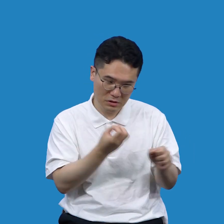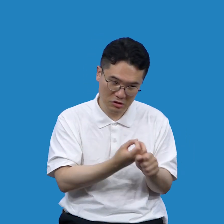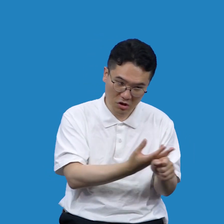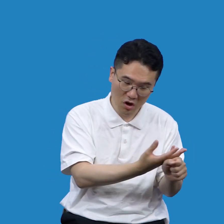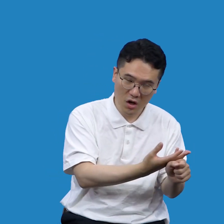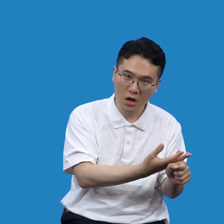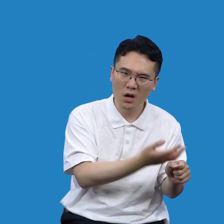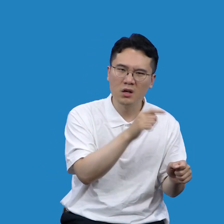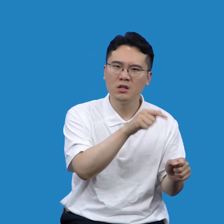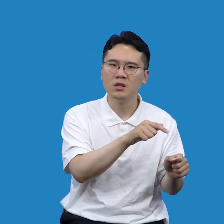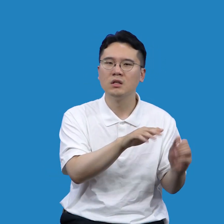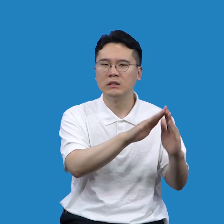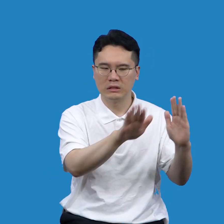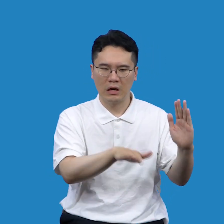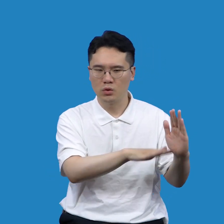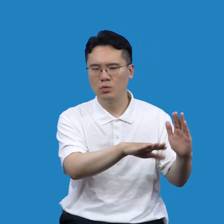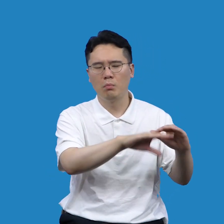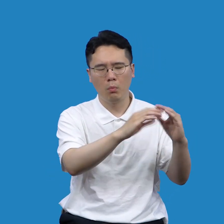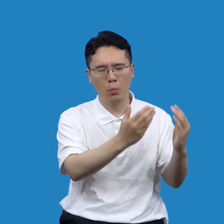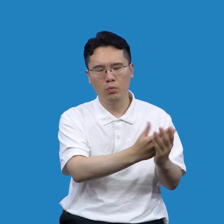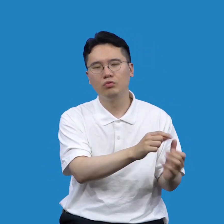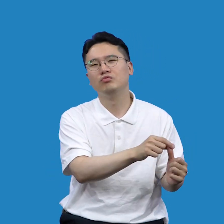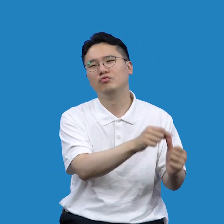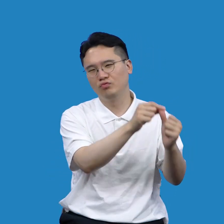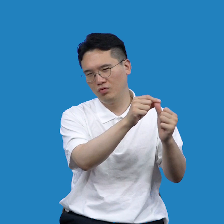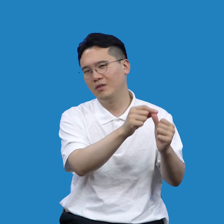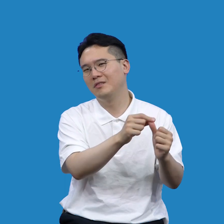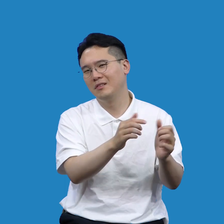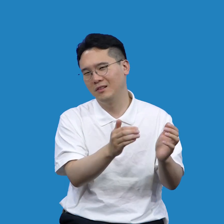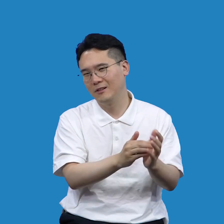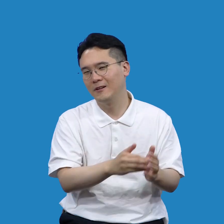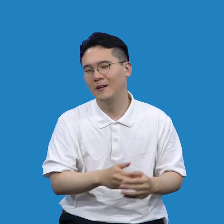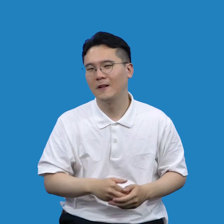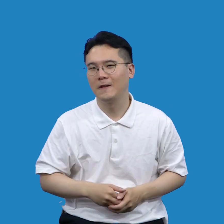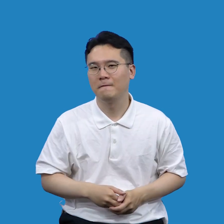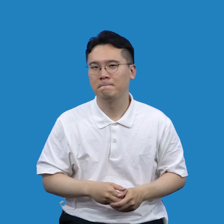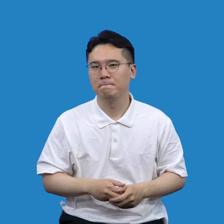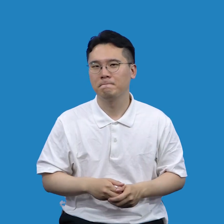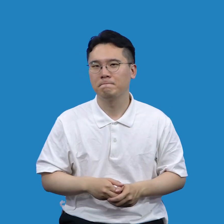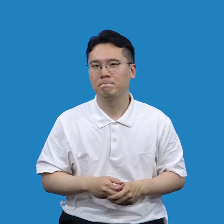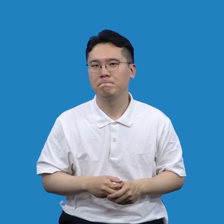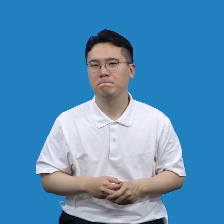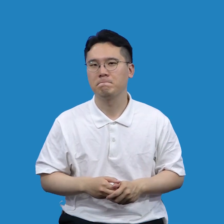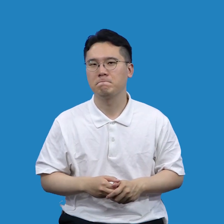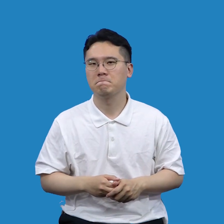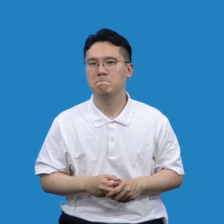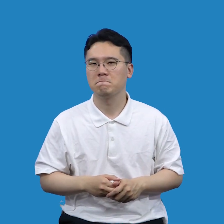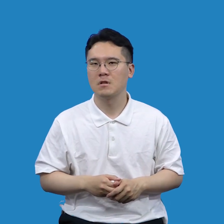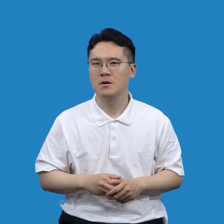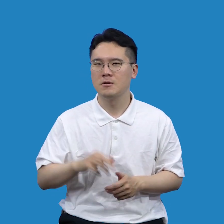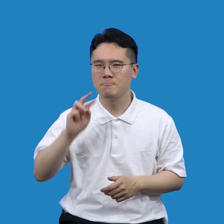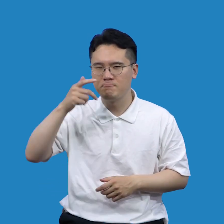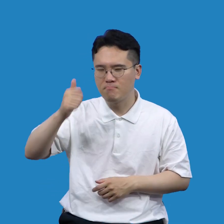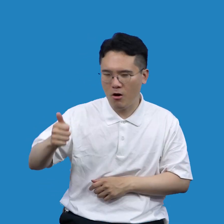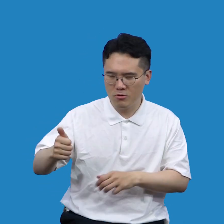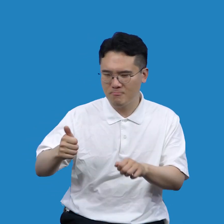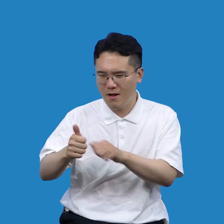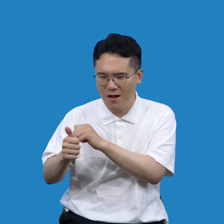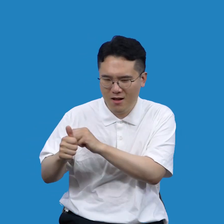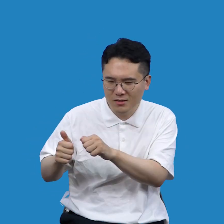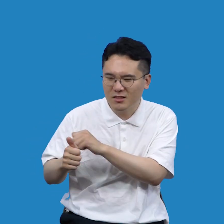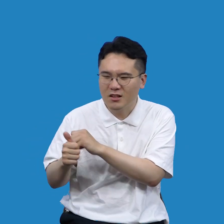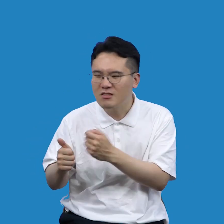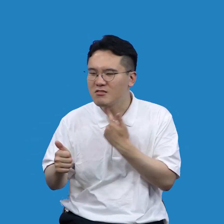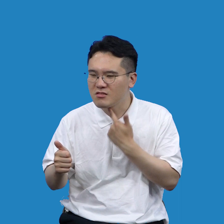자, 낮에는 바울을 때리던 이 간수가 이제 복음을 받아들이고 바울의 등가죽을